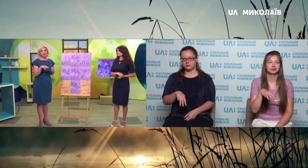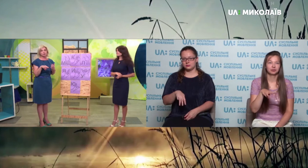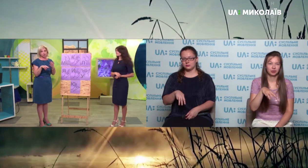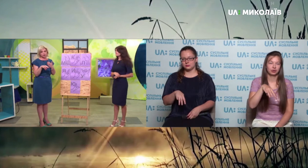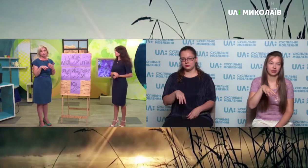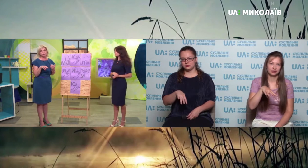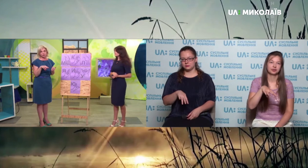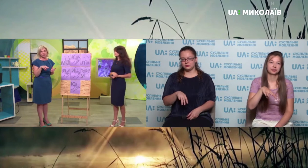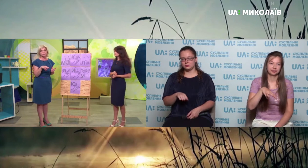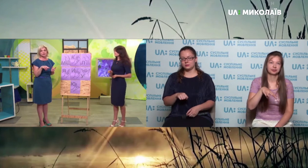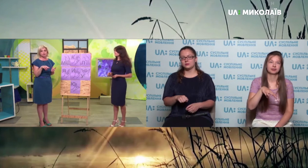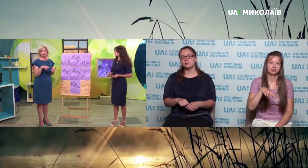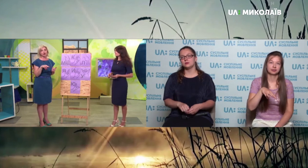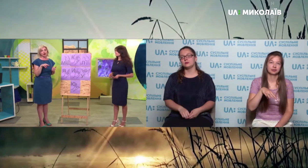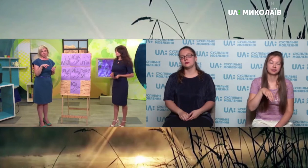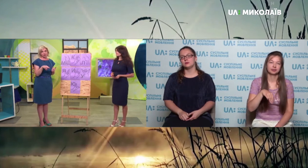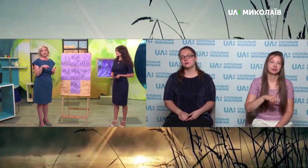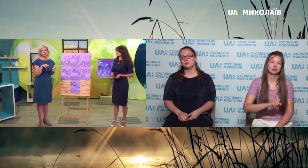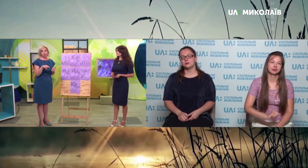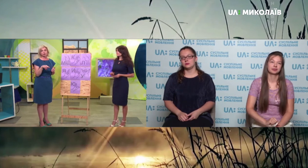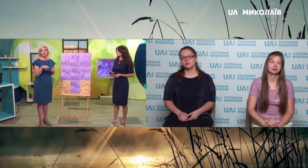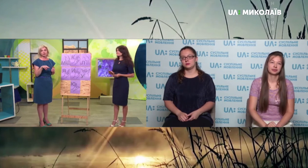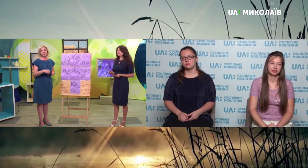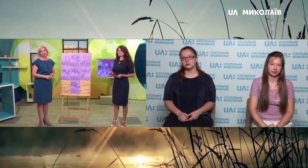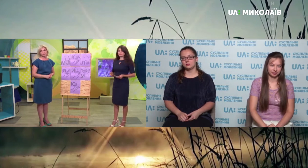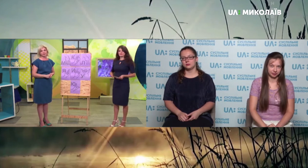повністю проговорюємо це слово, а показуємо одну літеру «М». Я